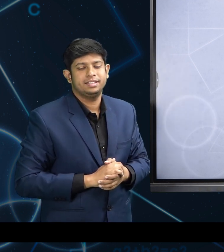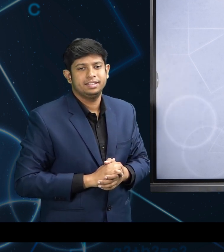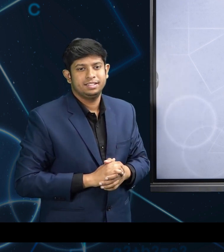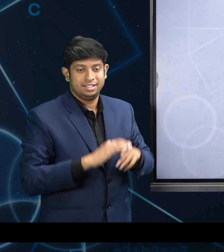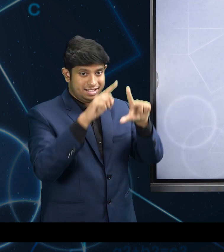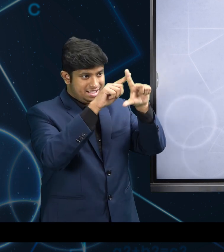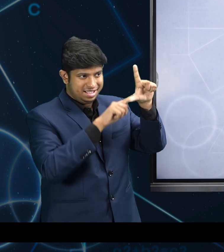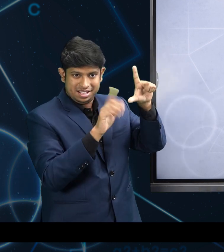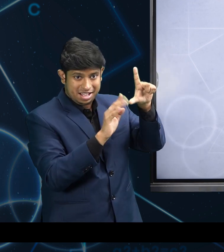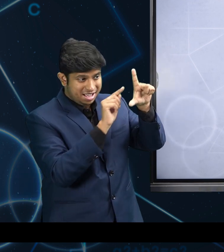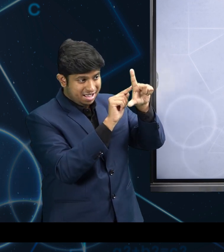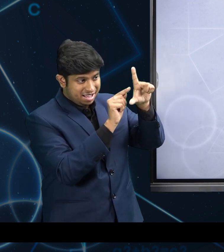ఎలివేషన్ కోణం.